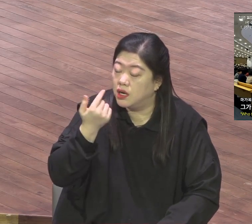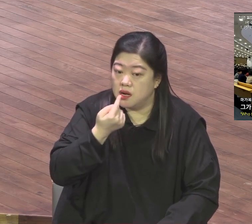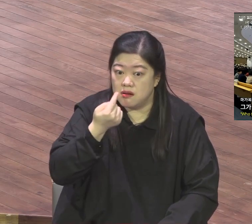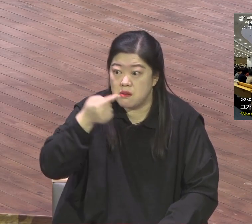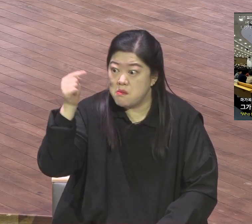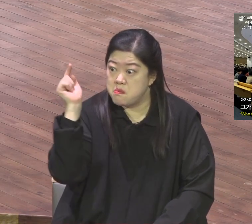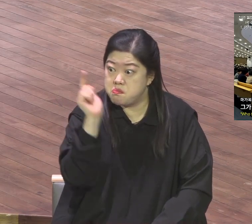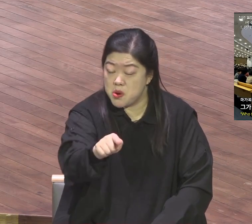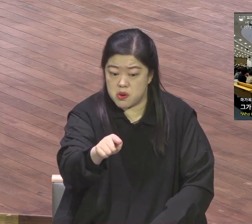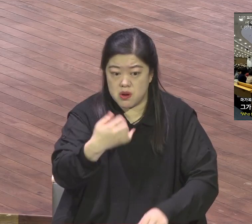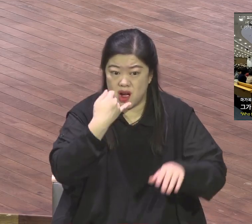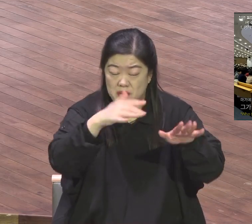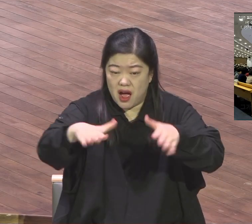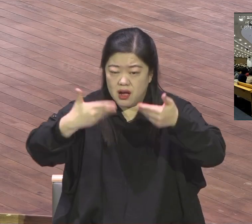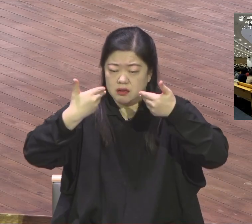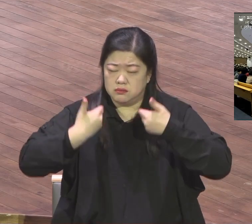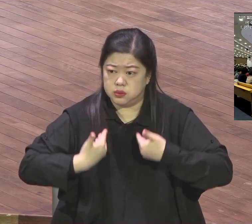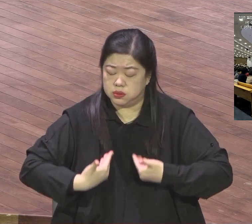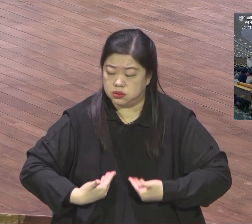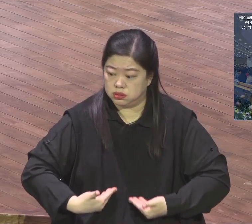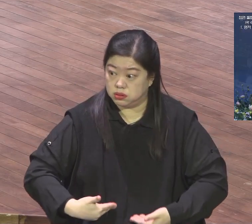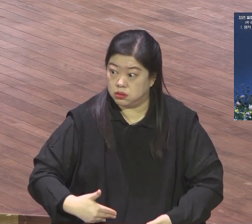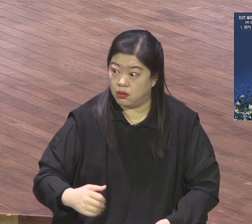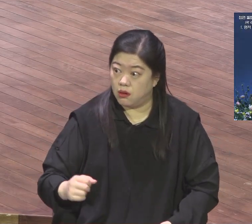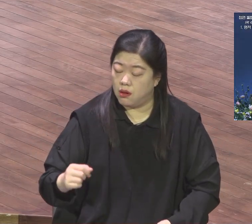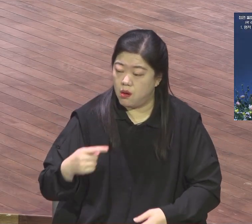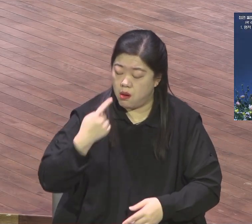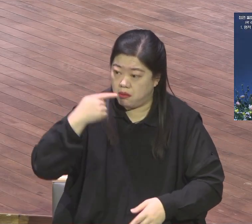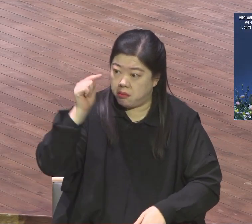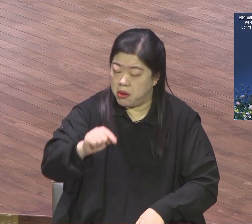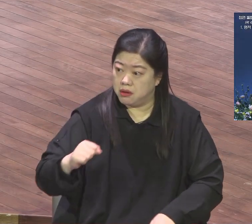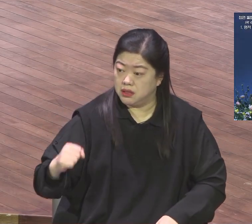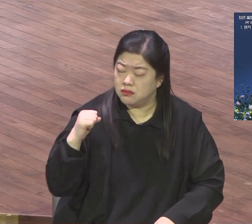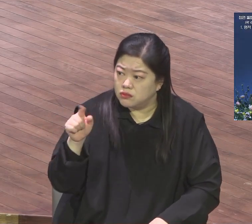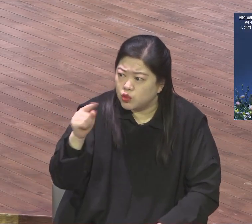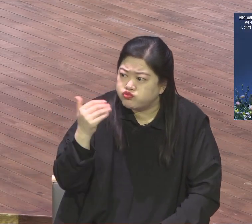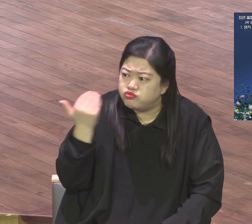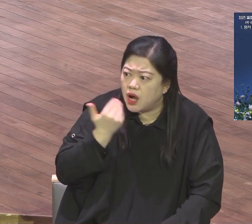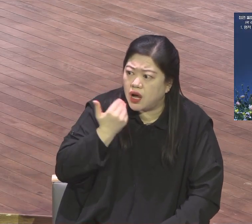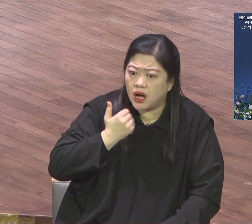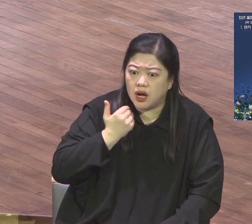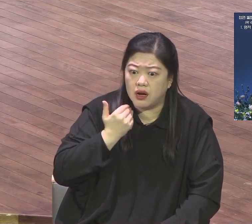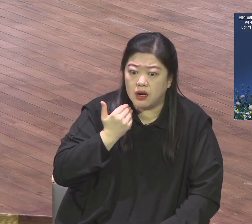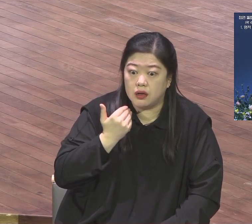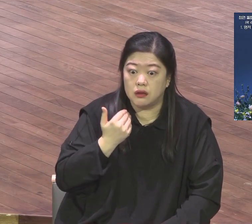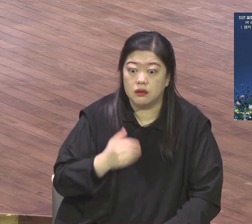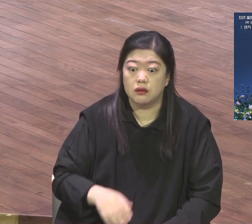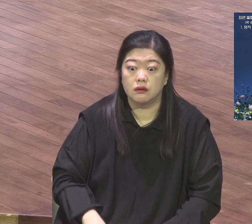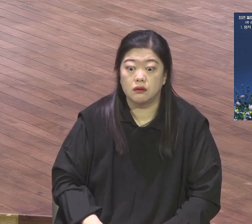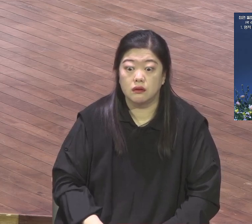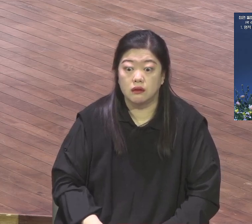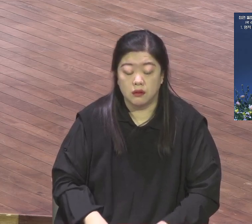바다도 순종하는가? 기가 막힌 말이지요. 누구냐 저분이 도대체?